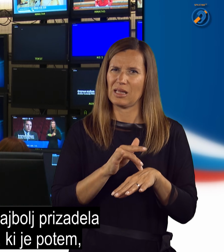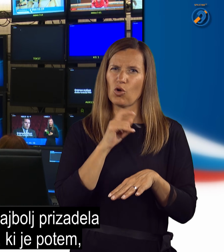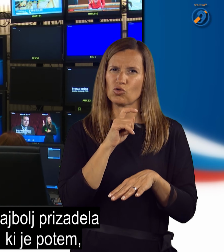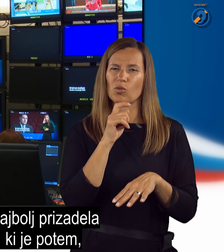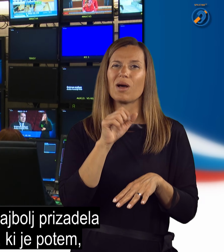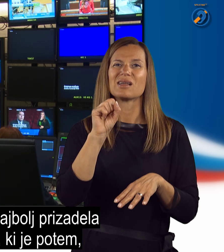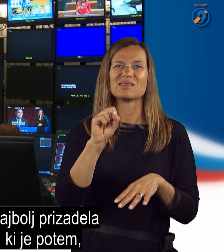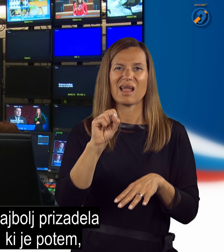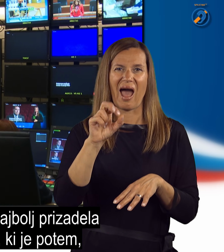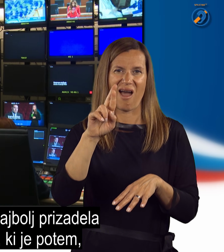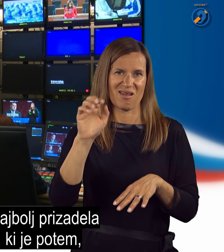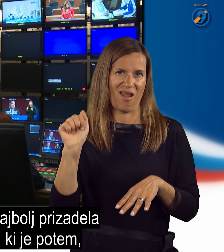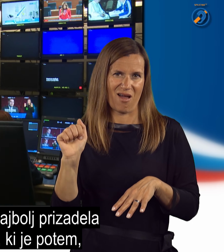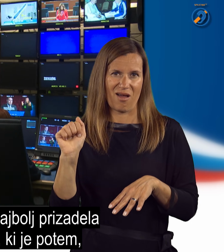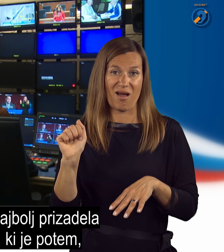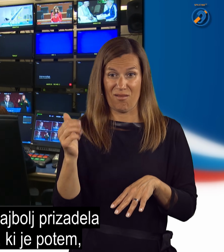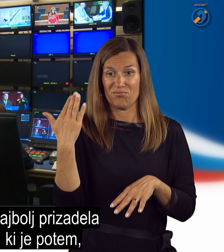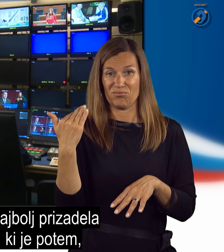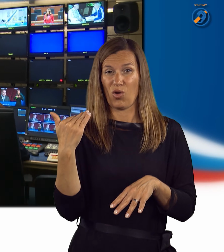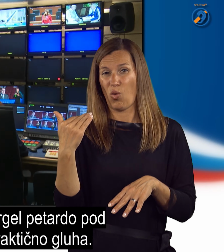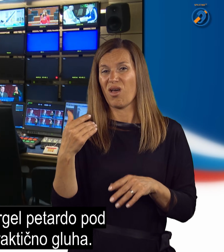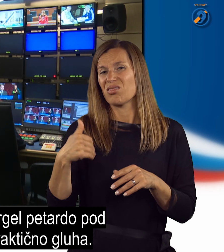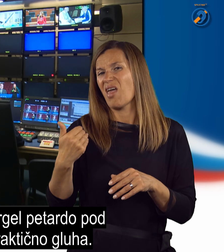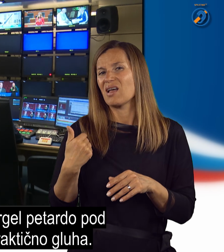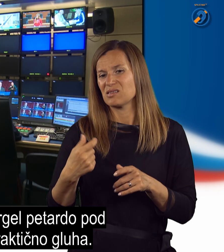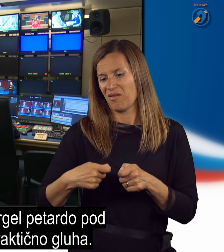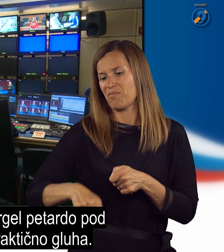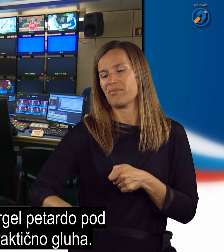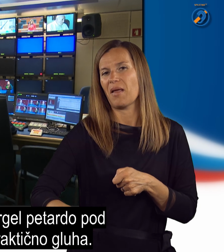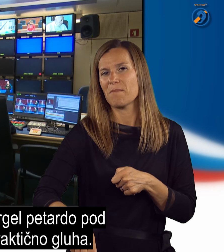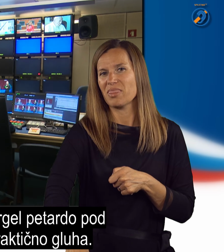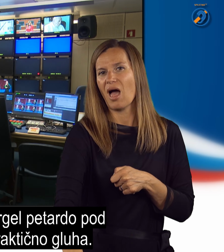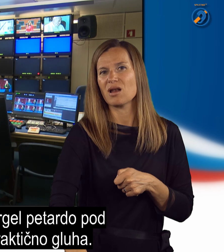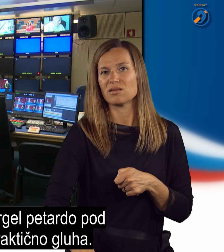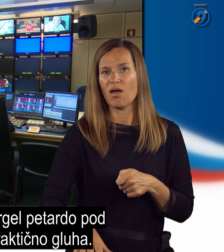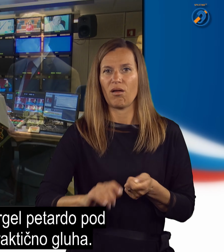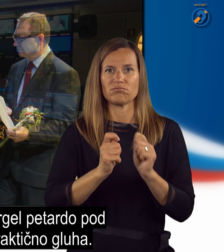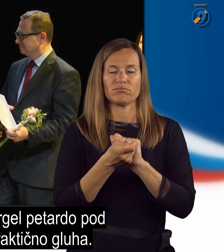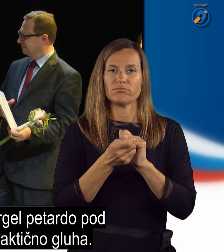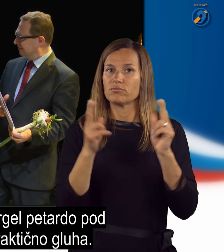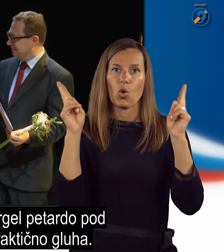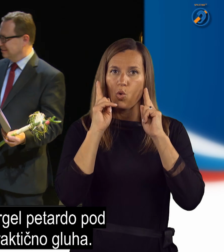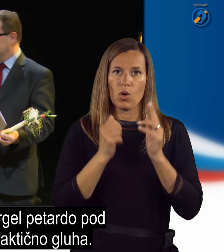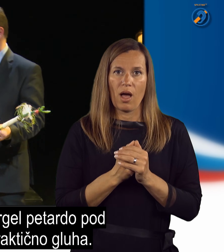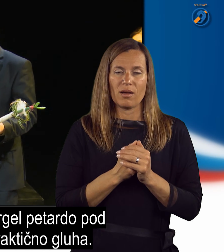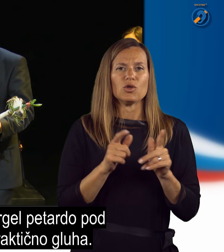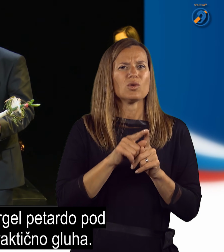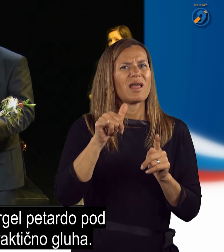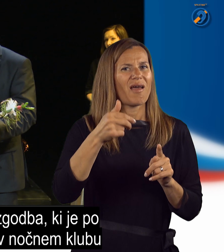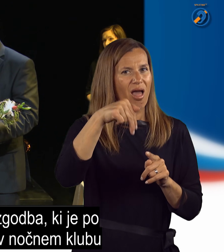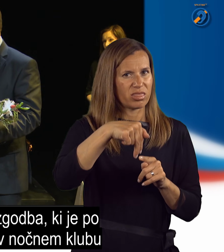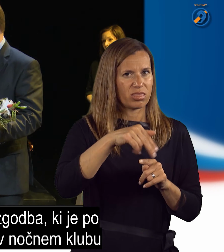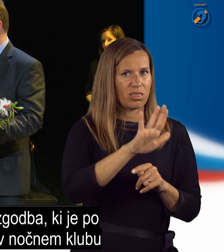je najbolj prizadela zgodba Sare, ki je potem, ko je najstnik vrgel petardo pod noge, ostala praktično